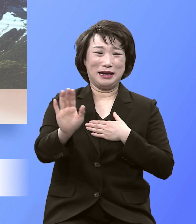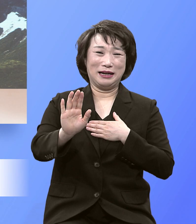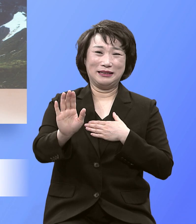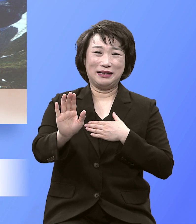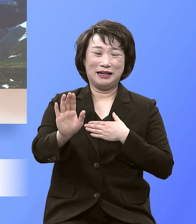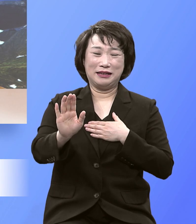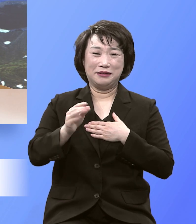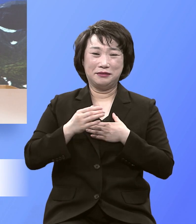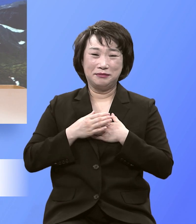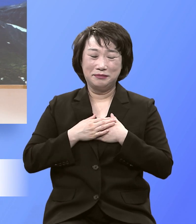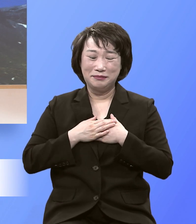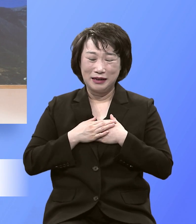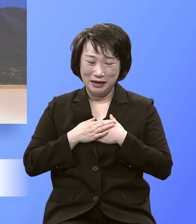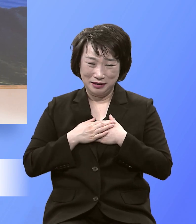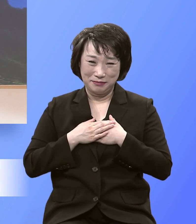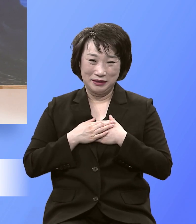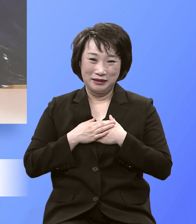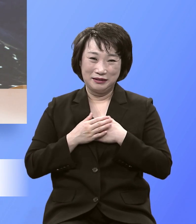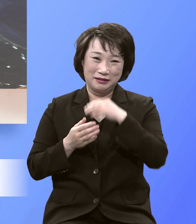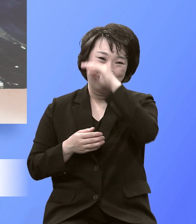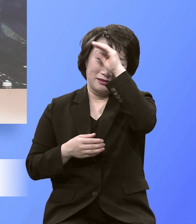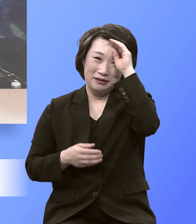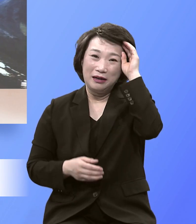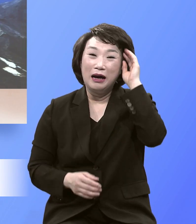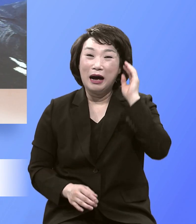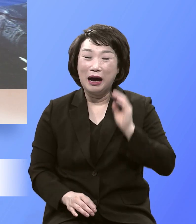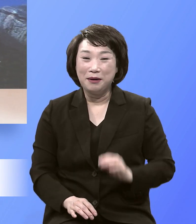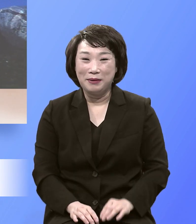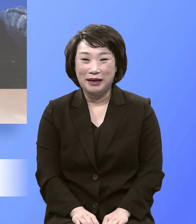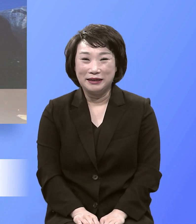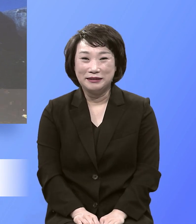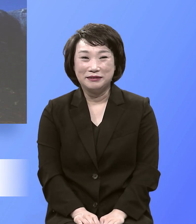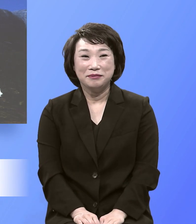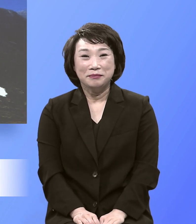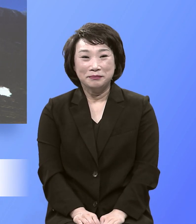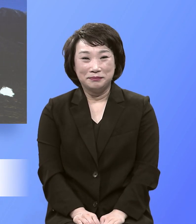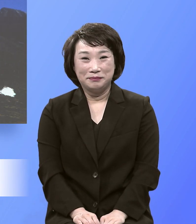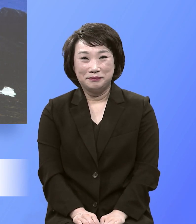생명을 조금도 귀한 것으로 여기지 아니하노라.